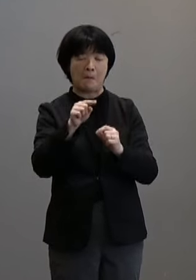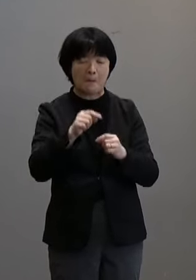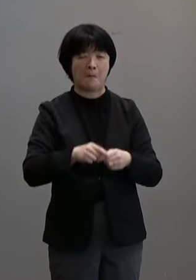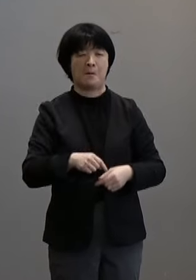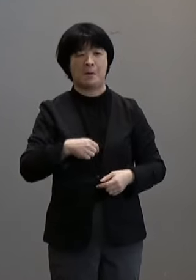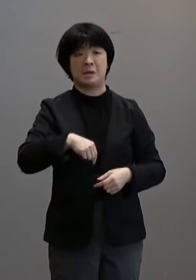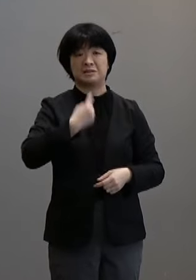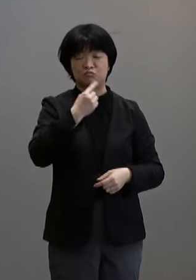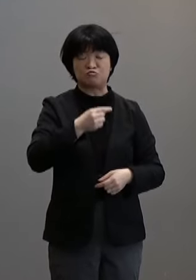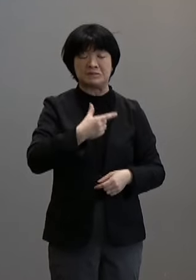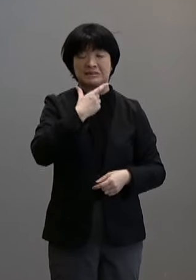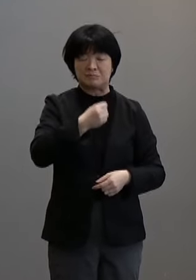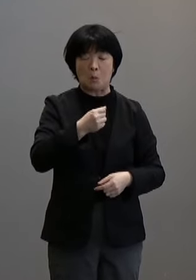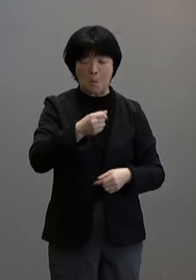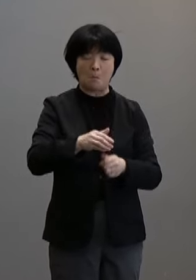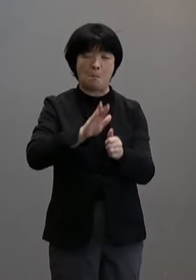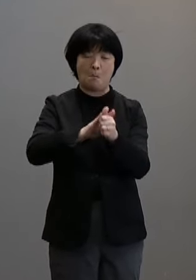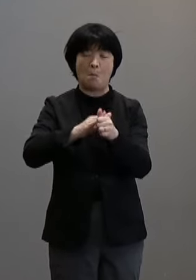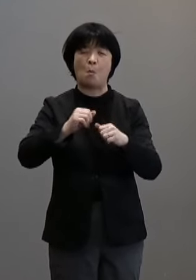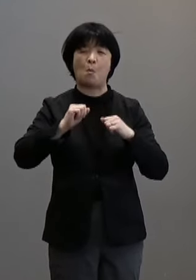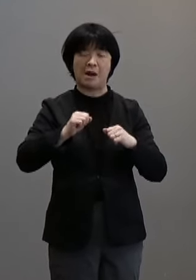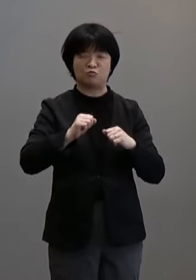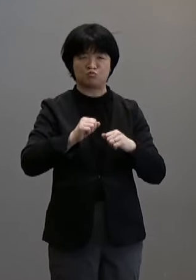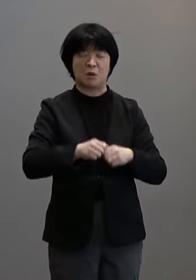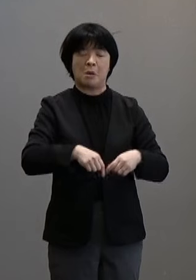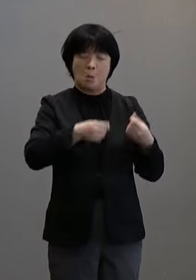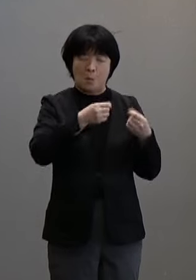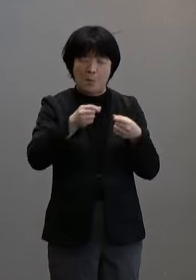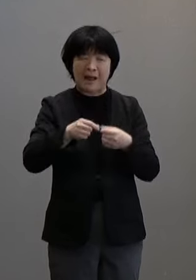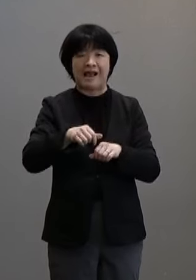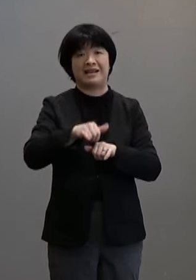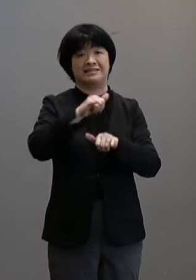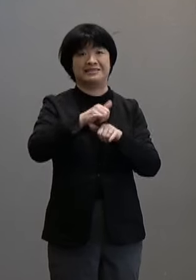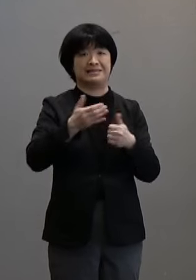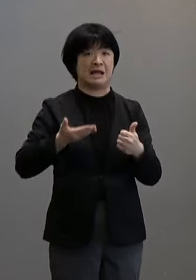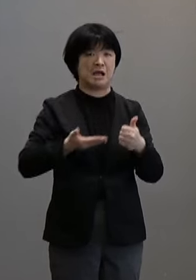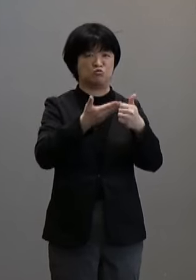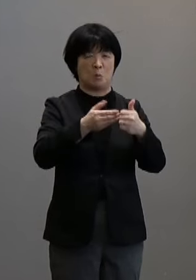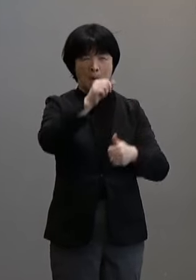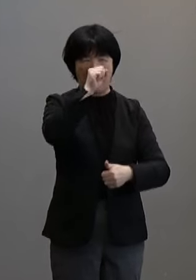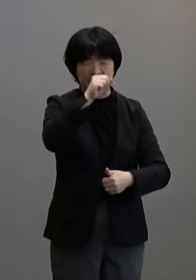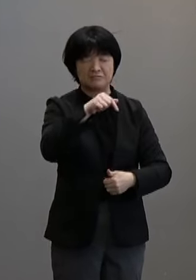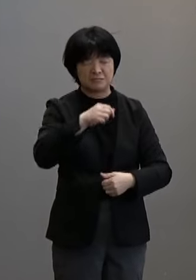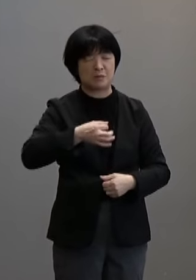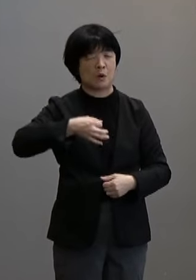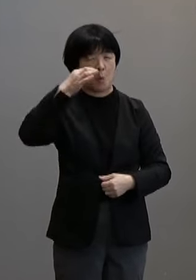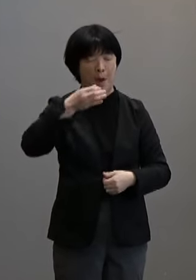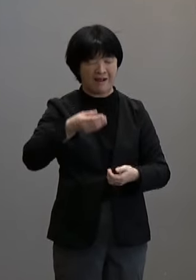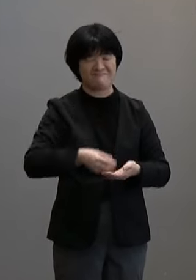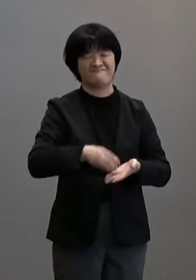理制度を運用するなど、きめ細やかな人材育成に取り組んでいる点を高く評価をいたしました。